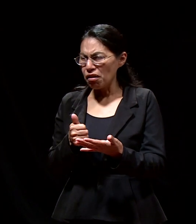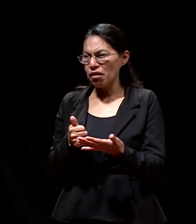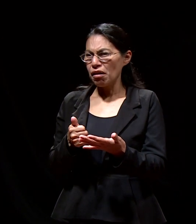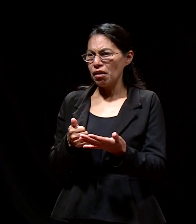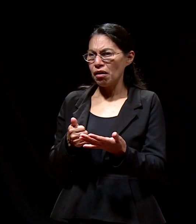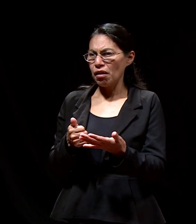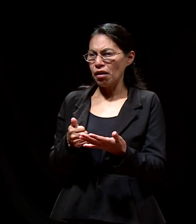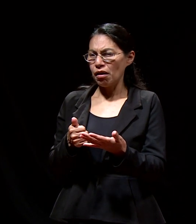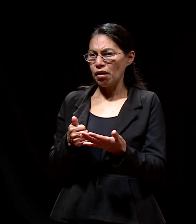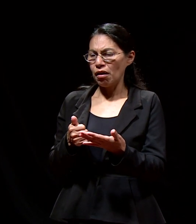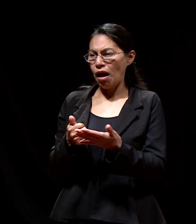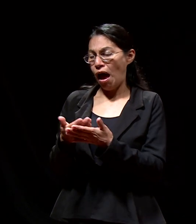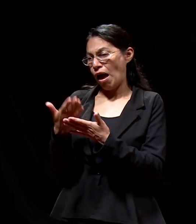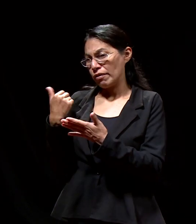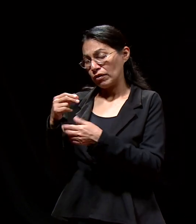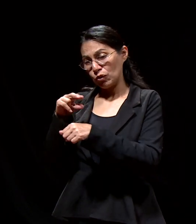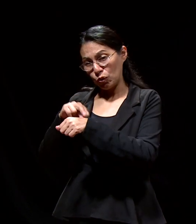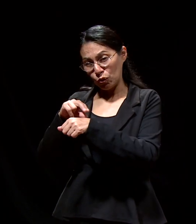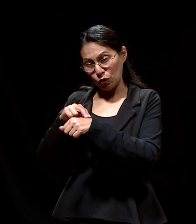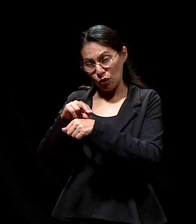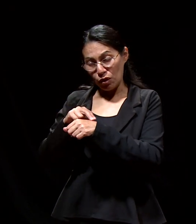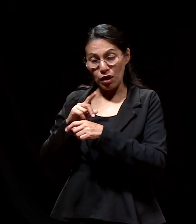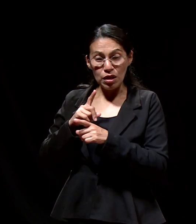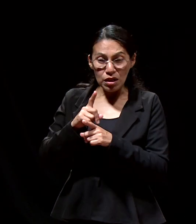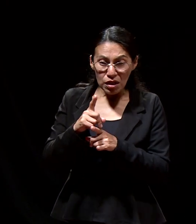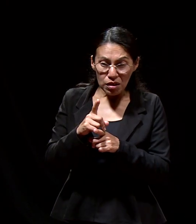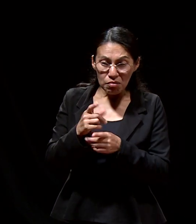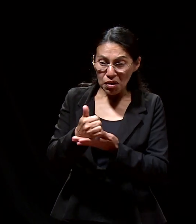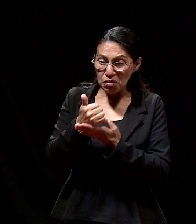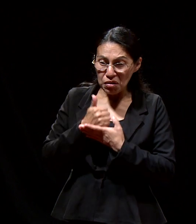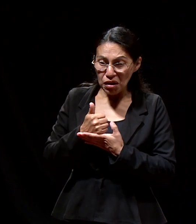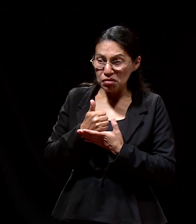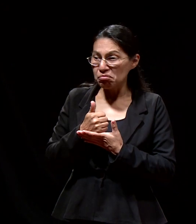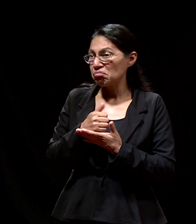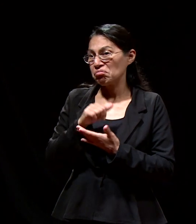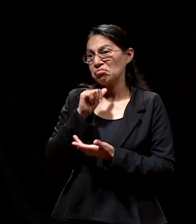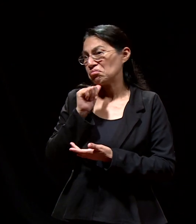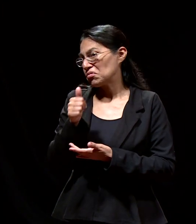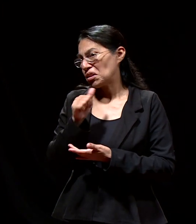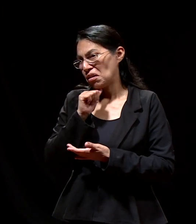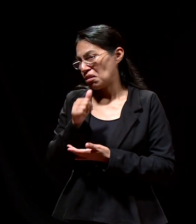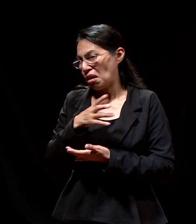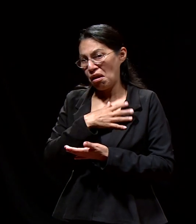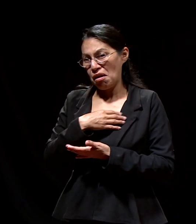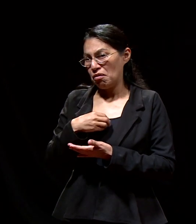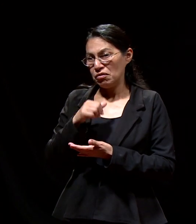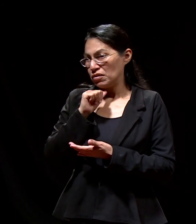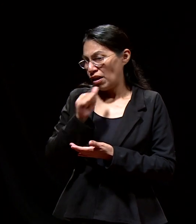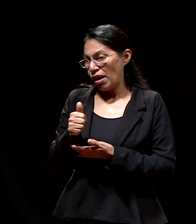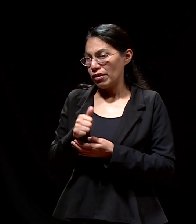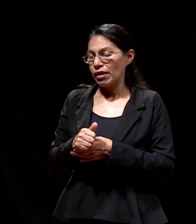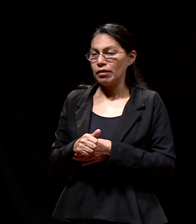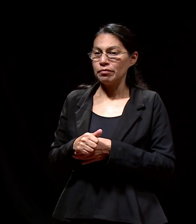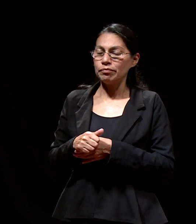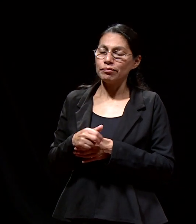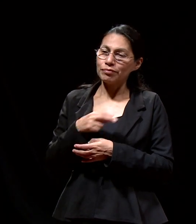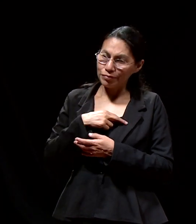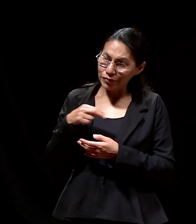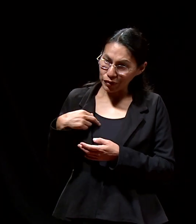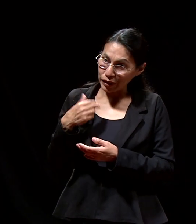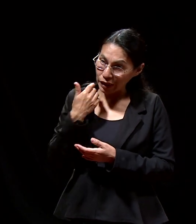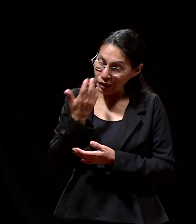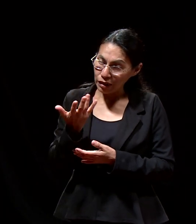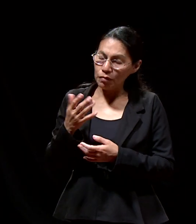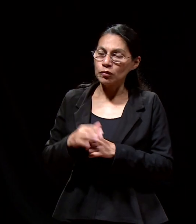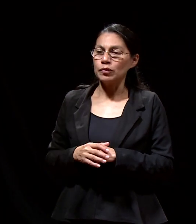los médicos que podían ayudarnos pero aún todavía no venían nuestros hijos queríamos